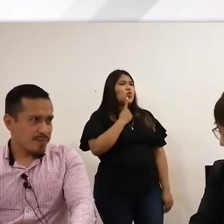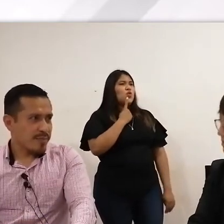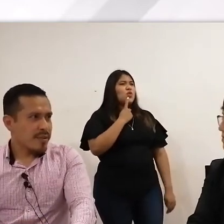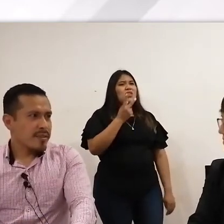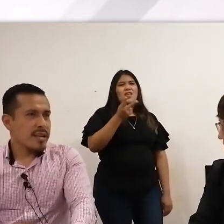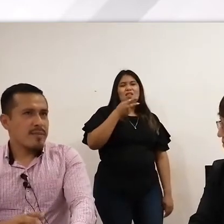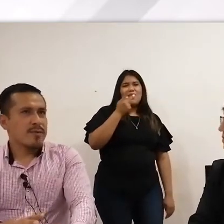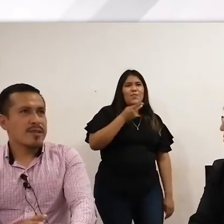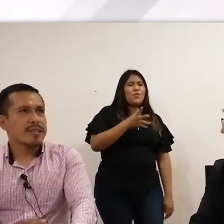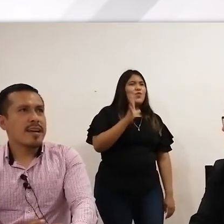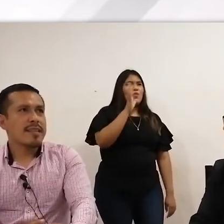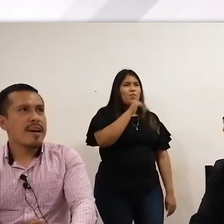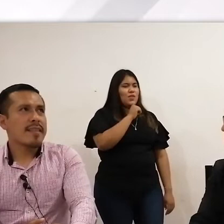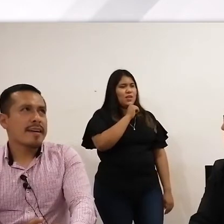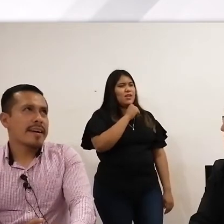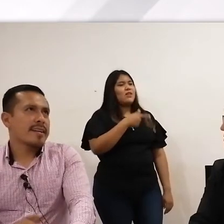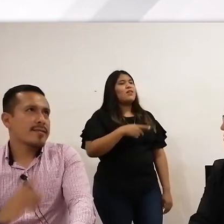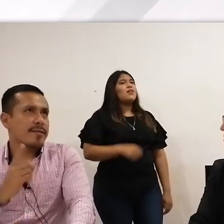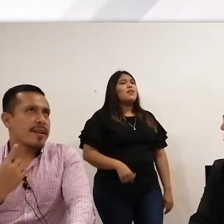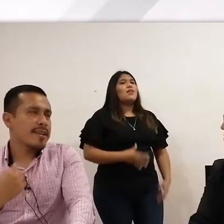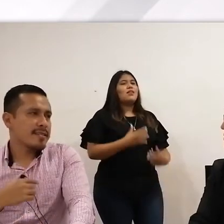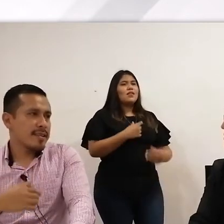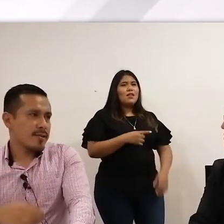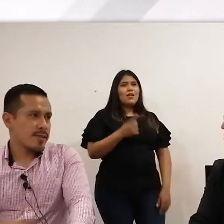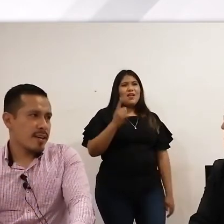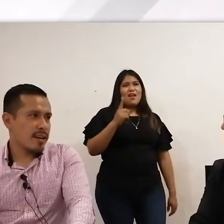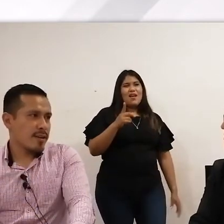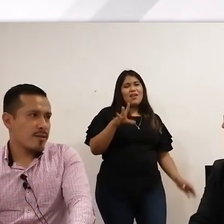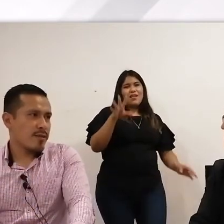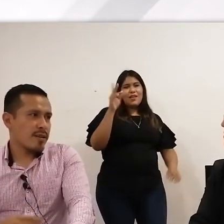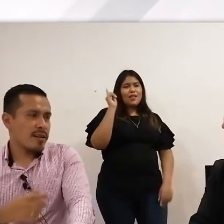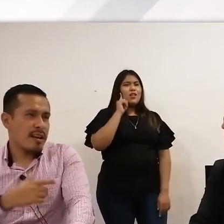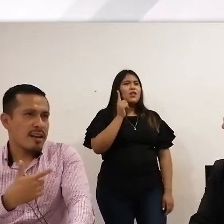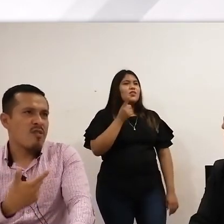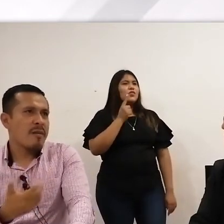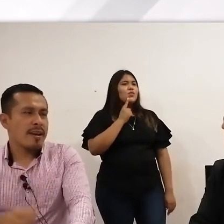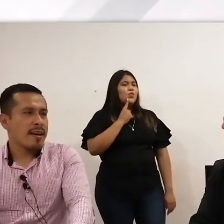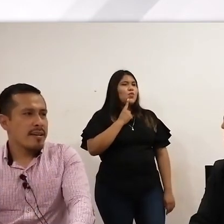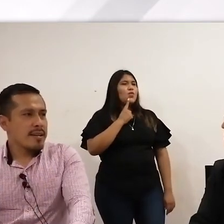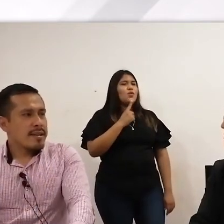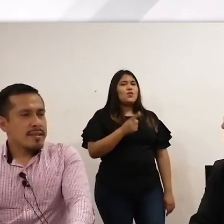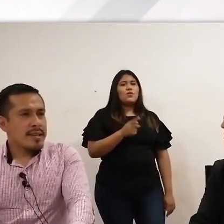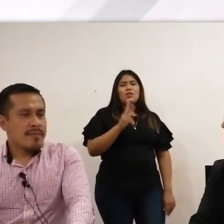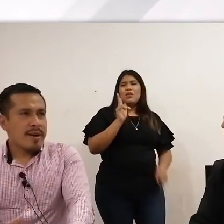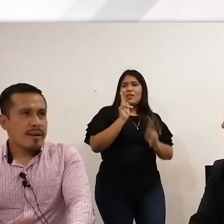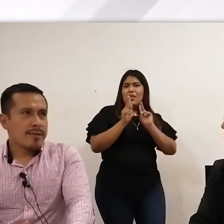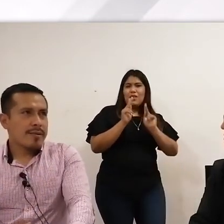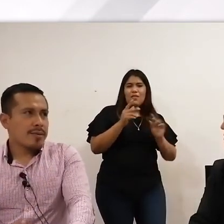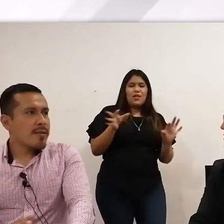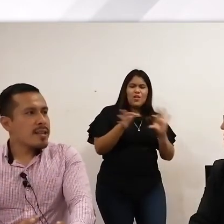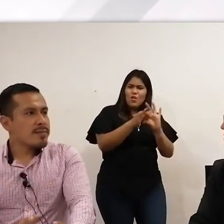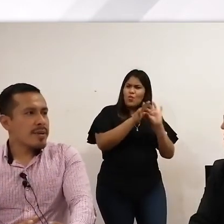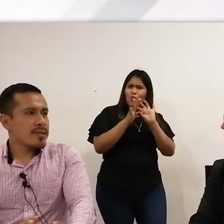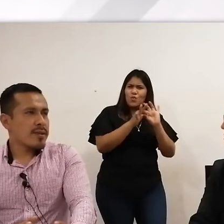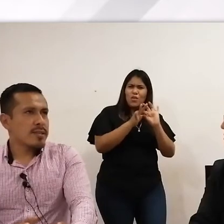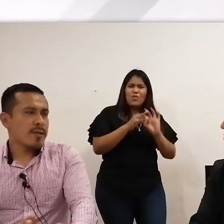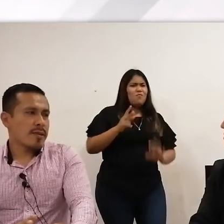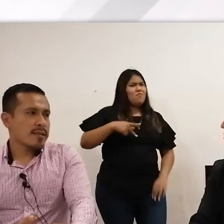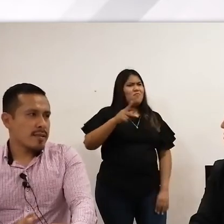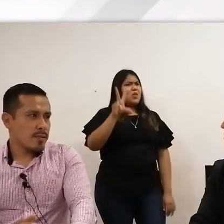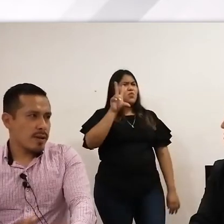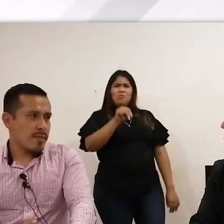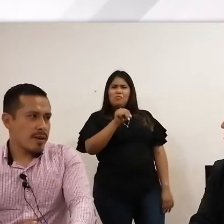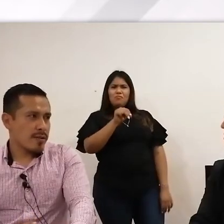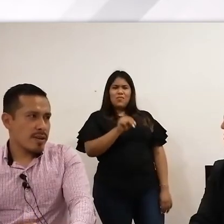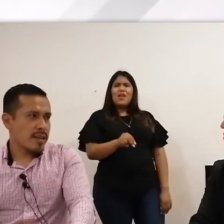sordomudos. Tenemos esta idea de que la sordera está asociada con la no habla. Sin embargo, todas las personas